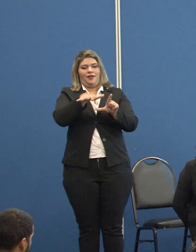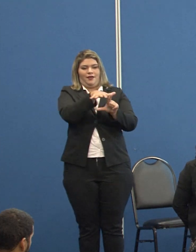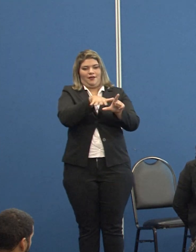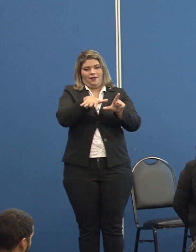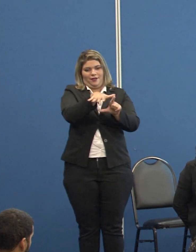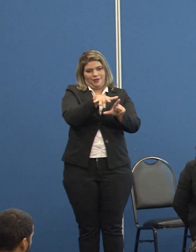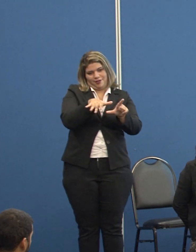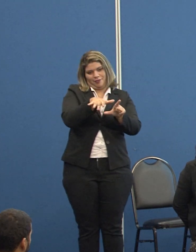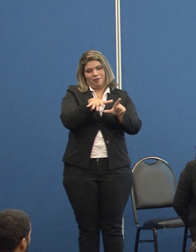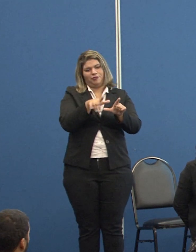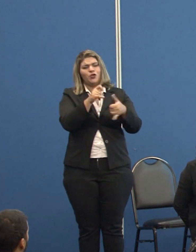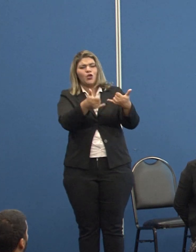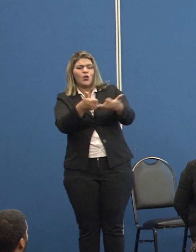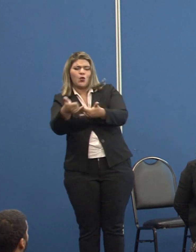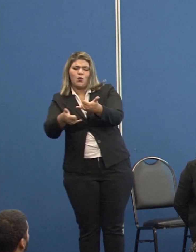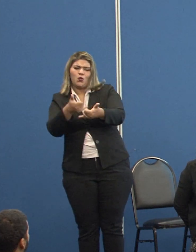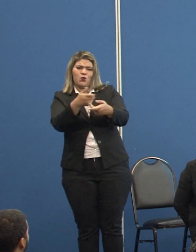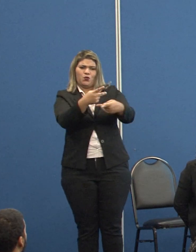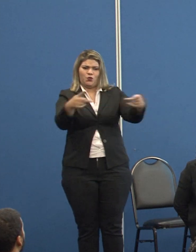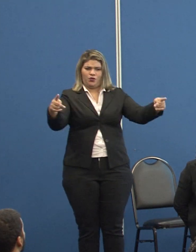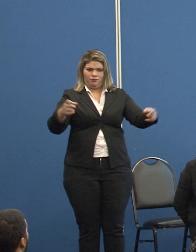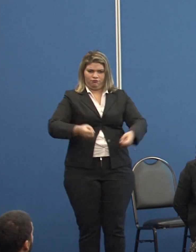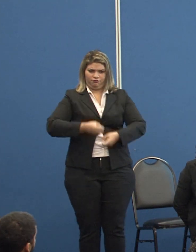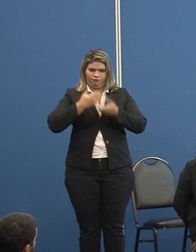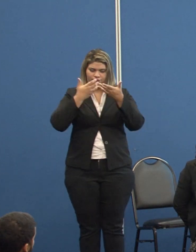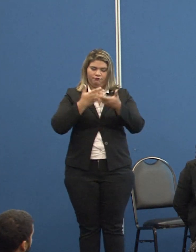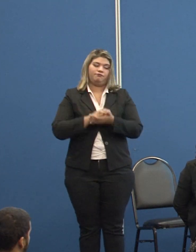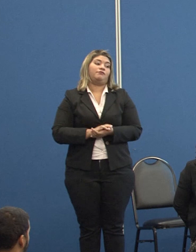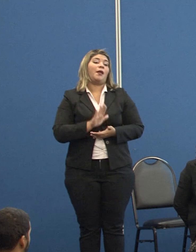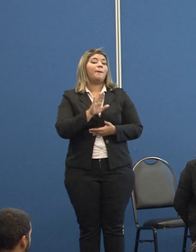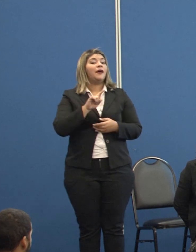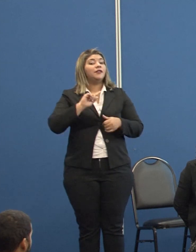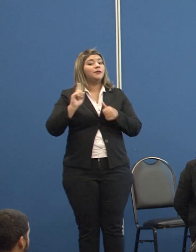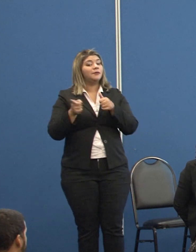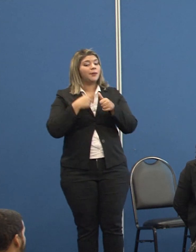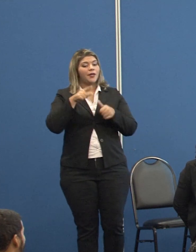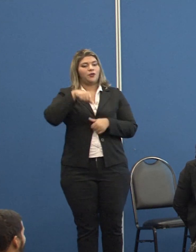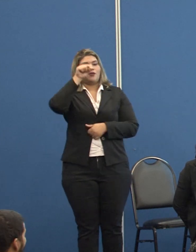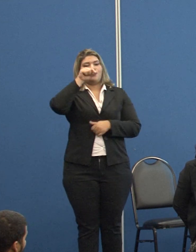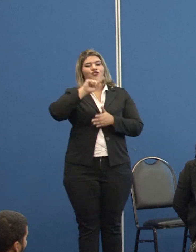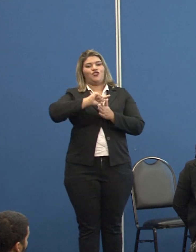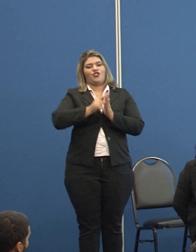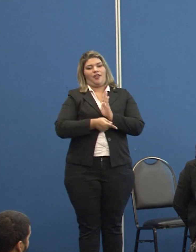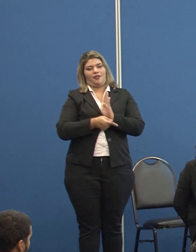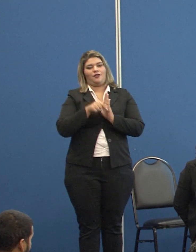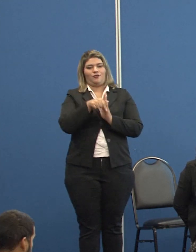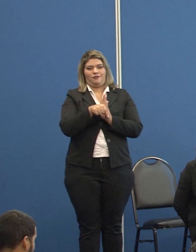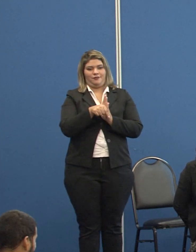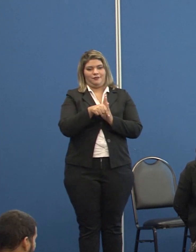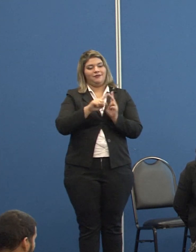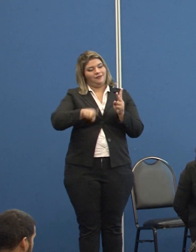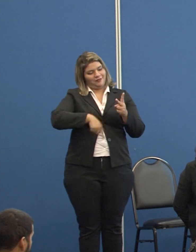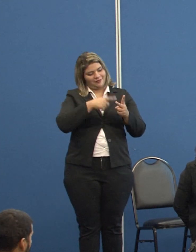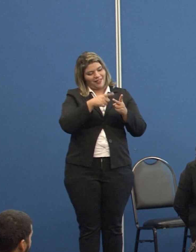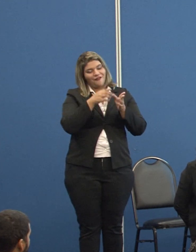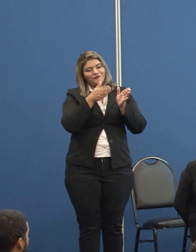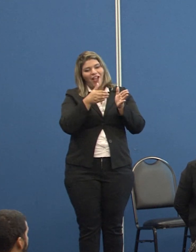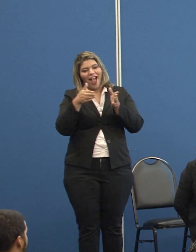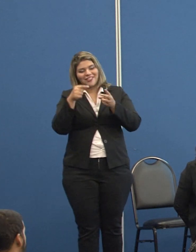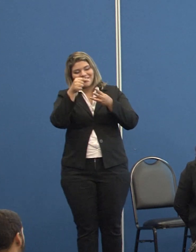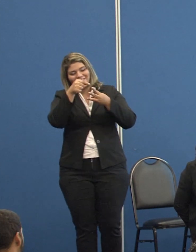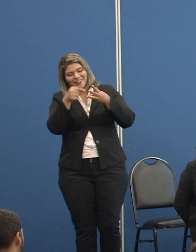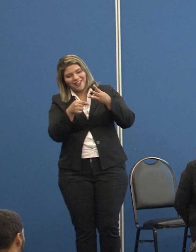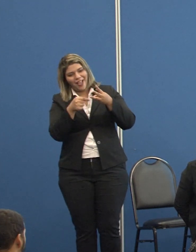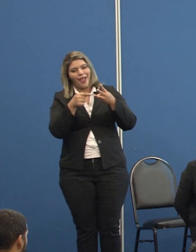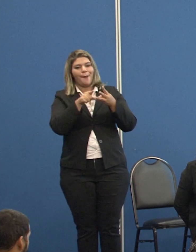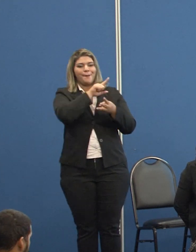lúdico, inclusive. Ok? Mas a gente tem que partir de um gênero textual e daquelas fases: pré-leitura, leitura e